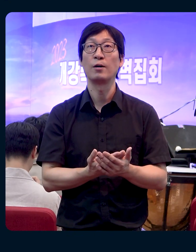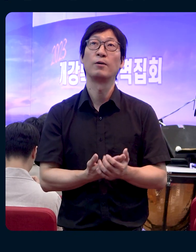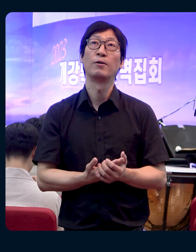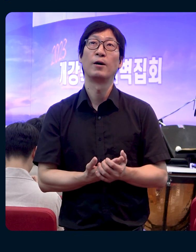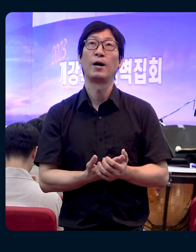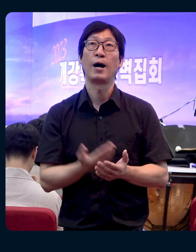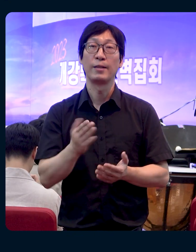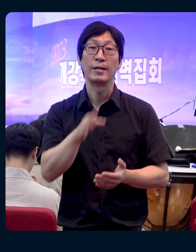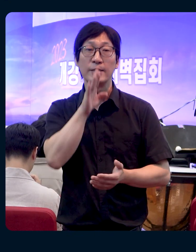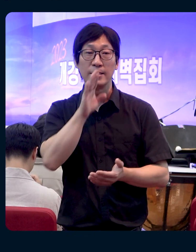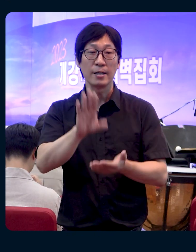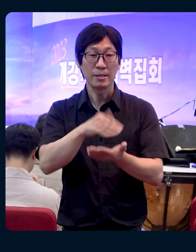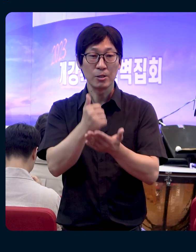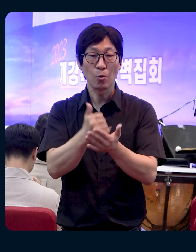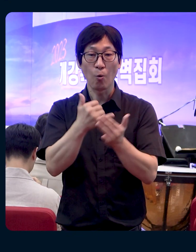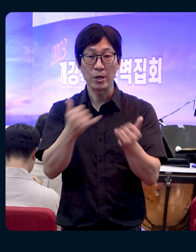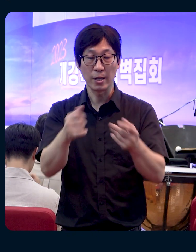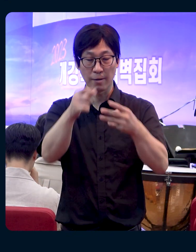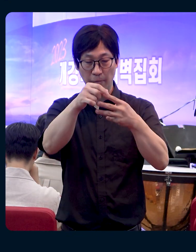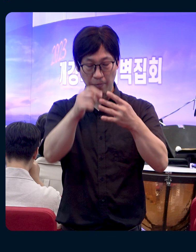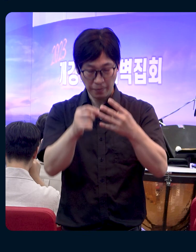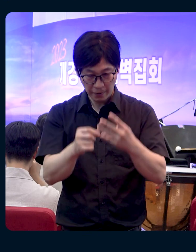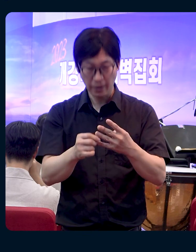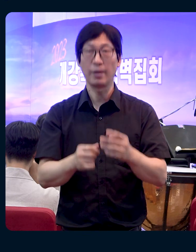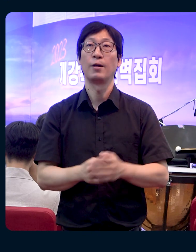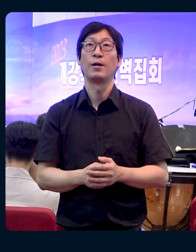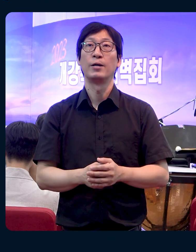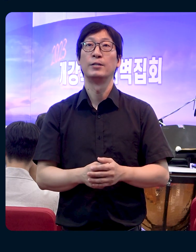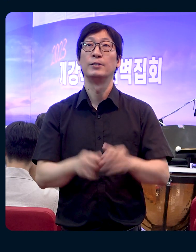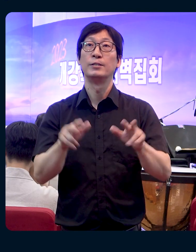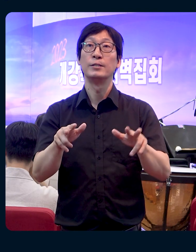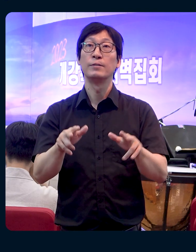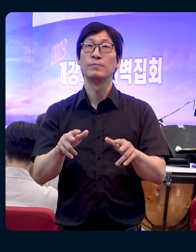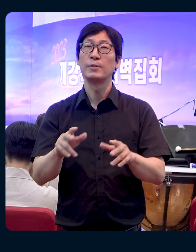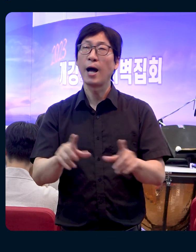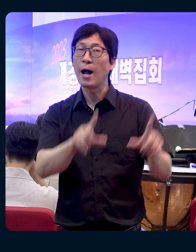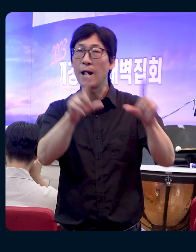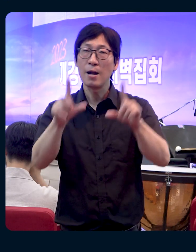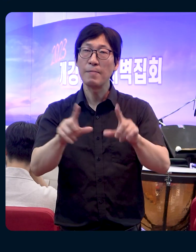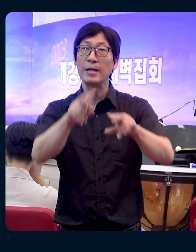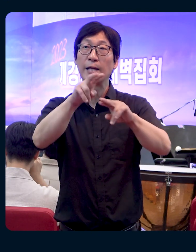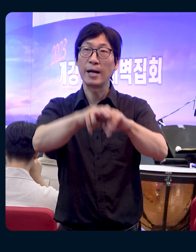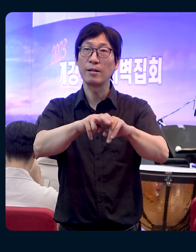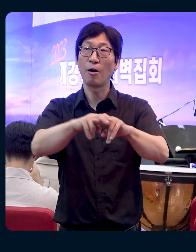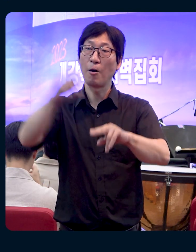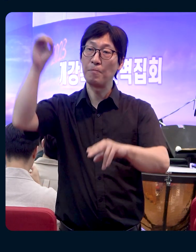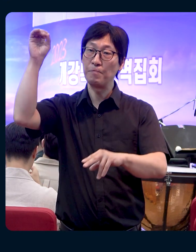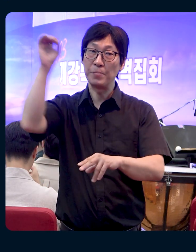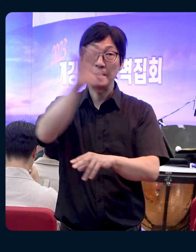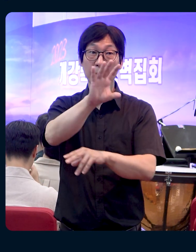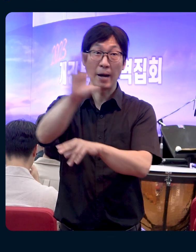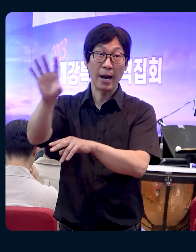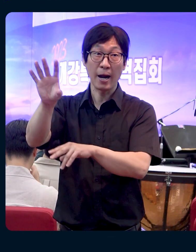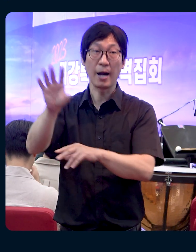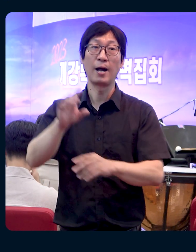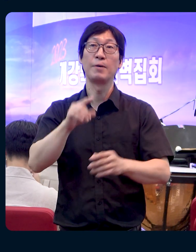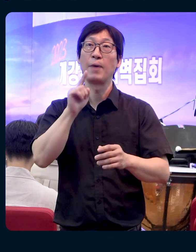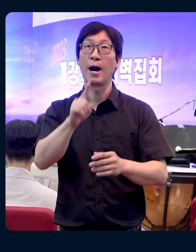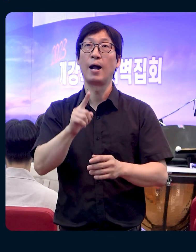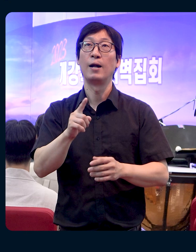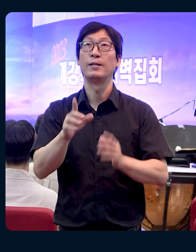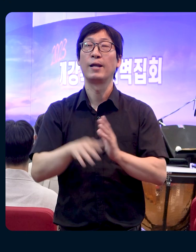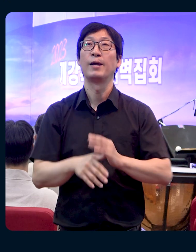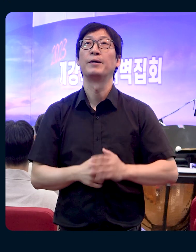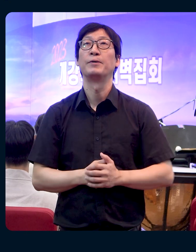그러니까 참된 그리스도인의 스케치 다섯 번째가 그래서 생업의 현장에서 빛을 발하라, 이거거든요. 그런데 이